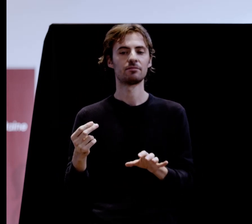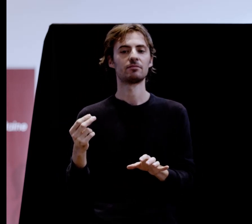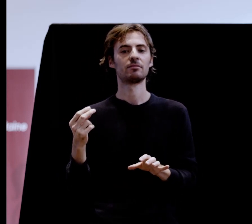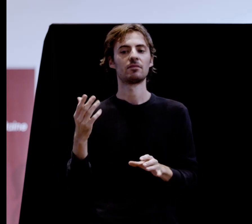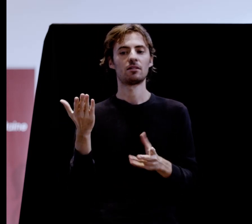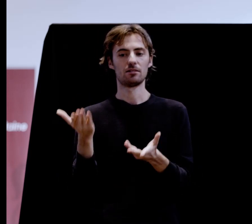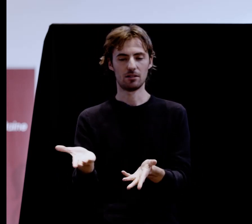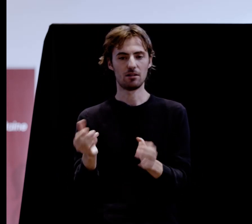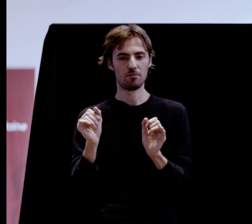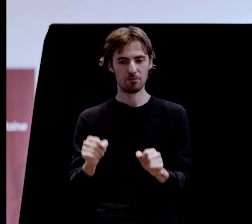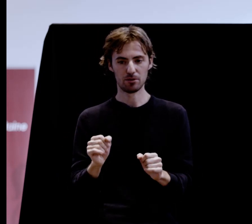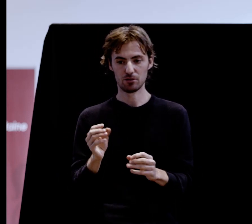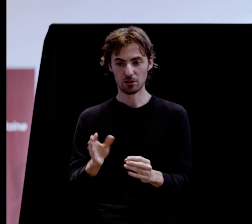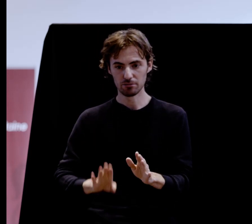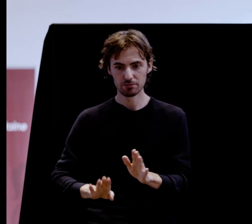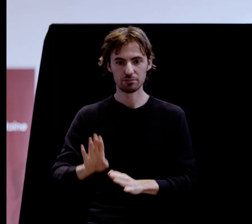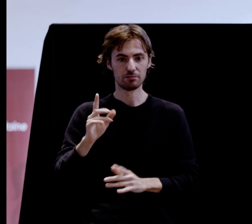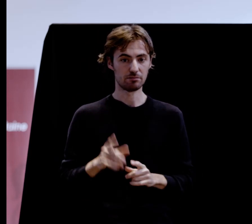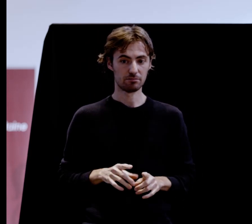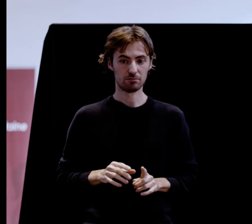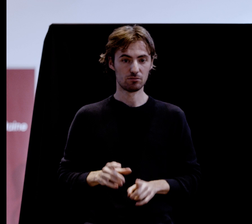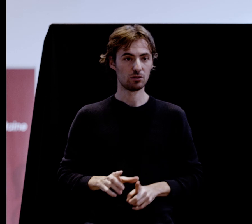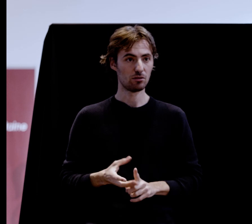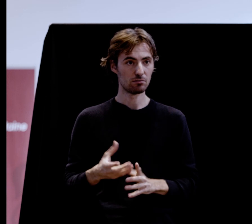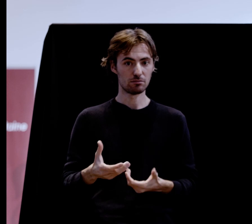traitement permet l'augmentation de la taille de la verge